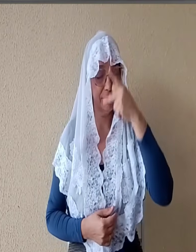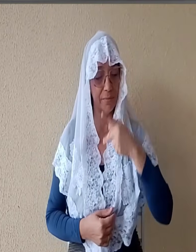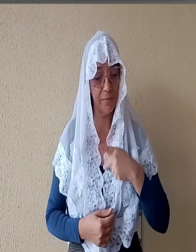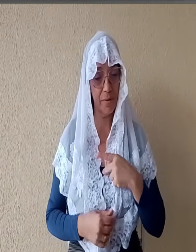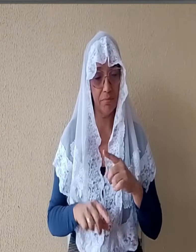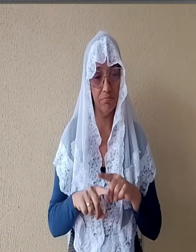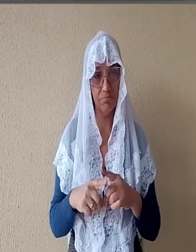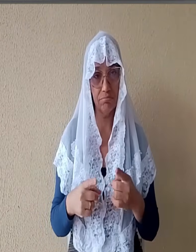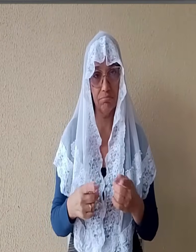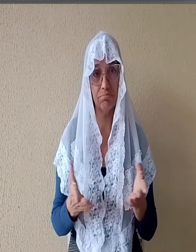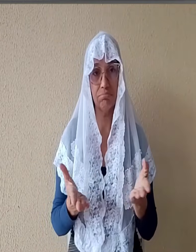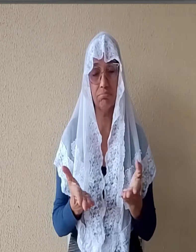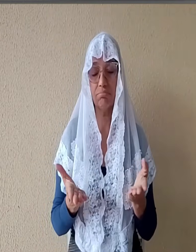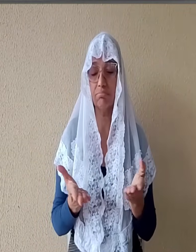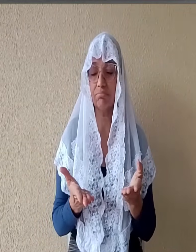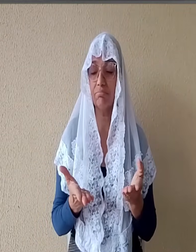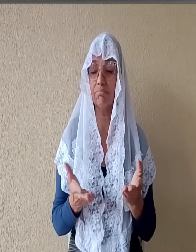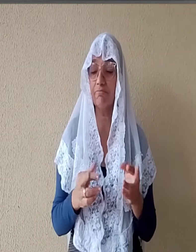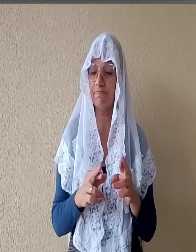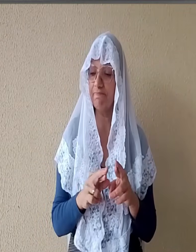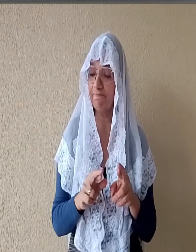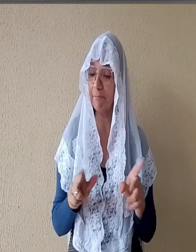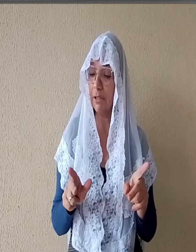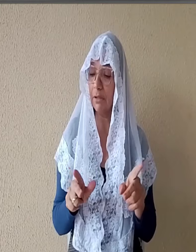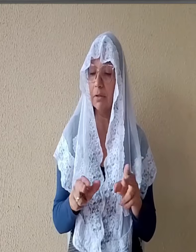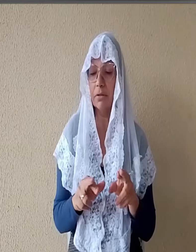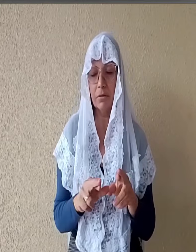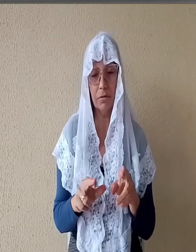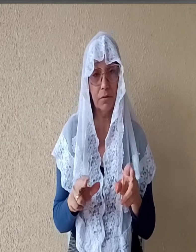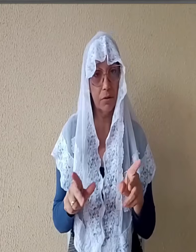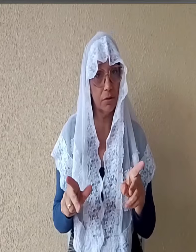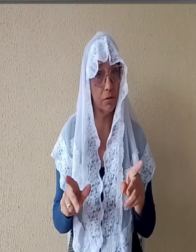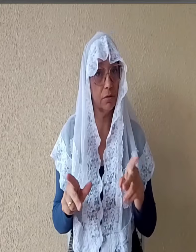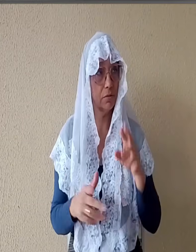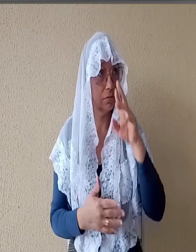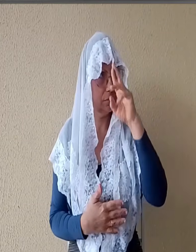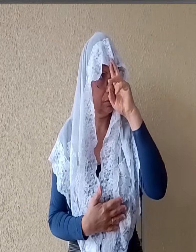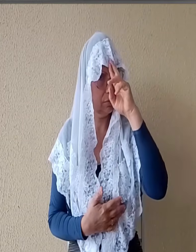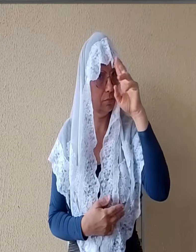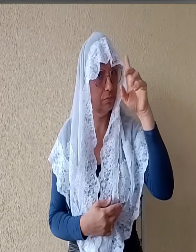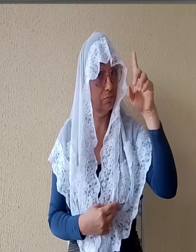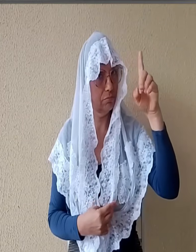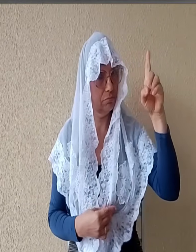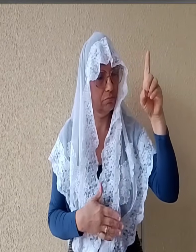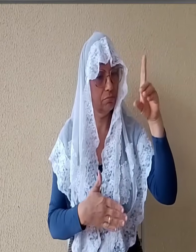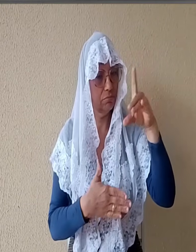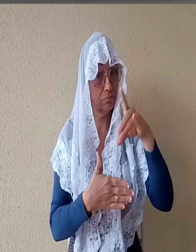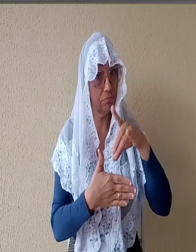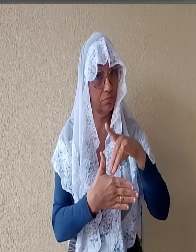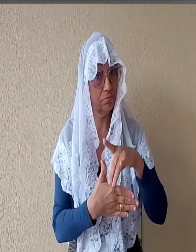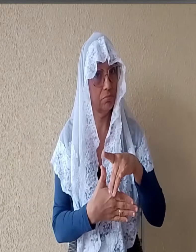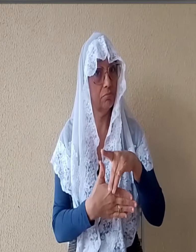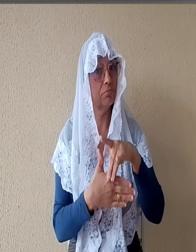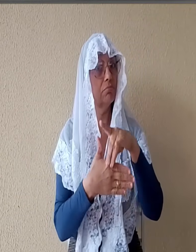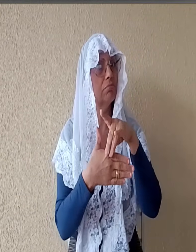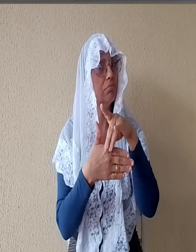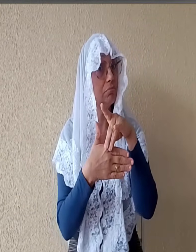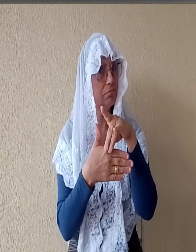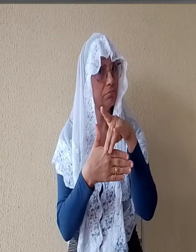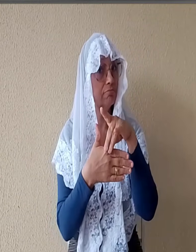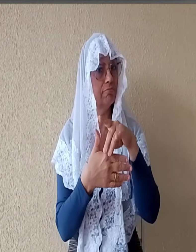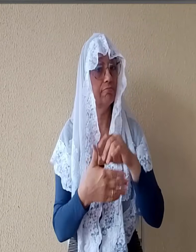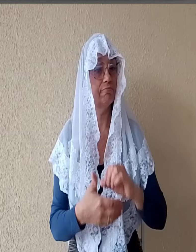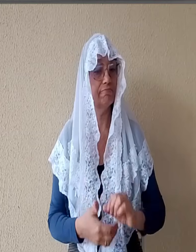vai ter tanto mais, irmão. Ah, no estado de São Paulo, na localidade tem 5 anciãos. Quem eram os